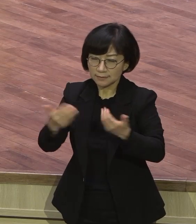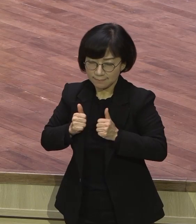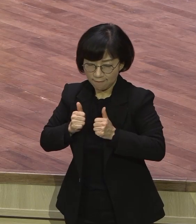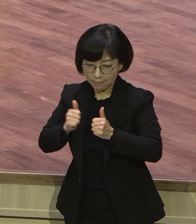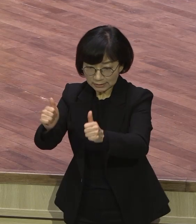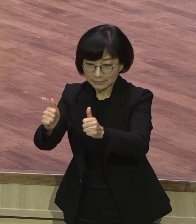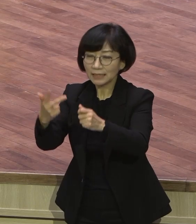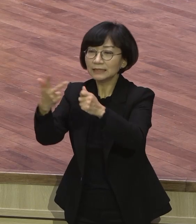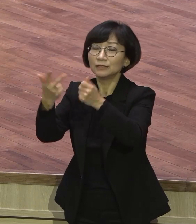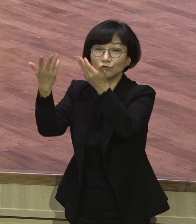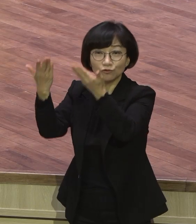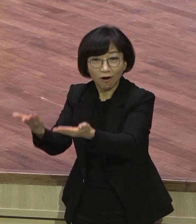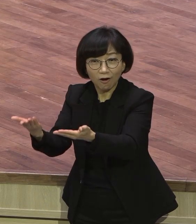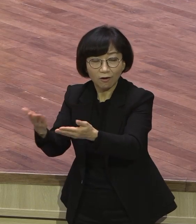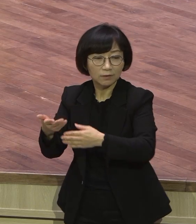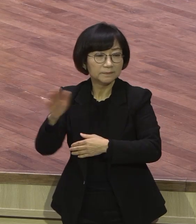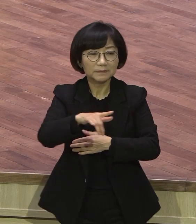들어있었어요